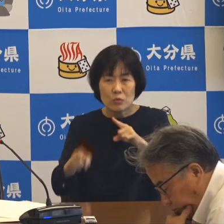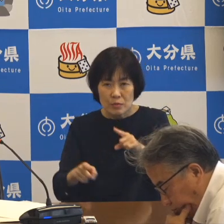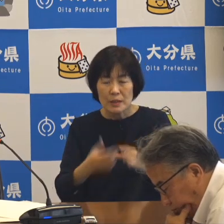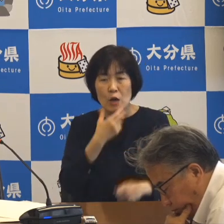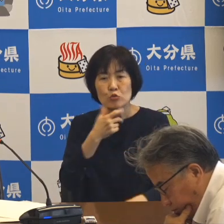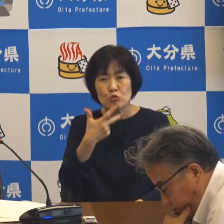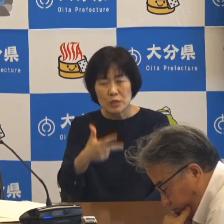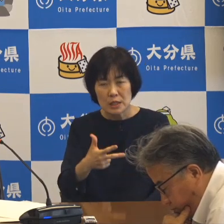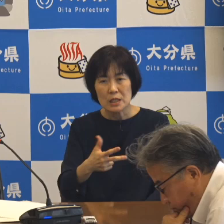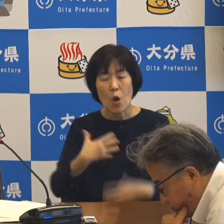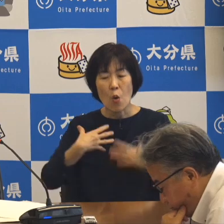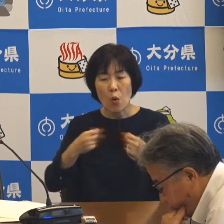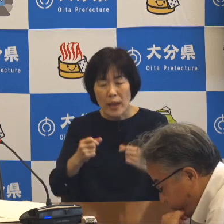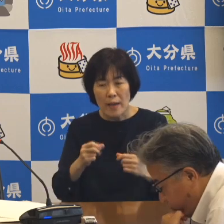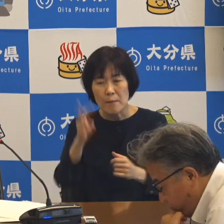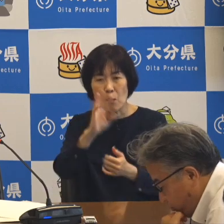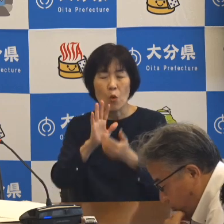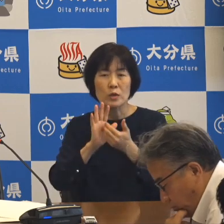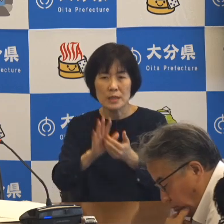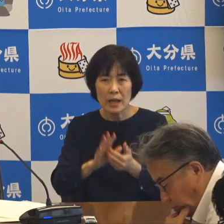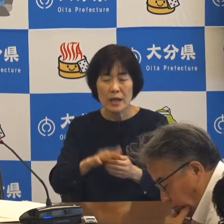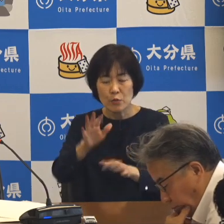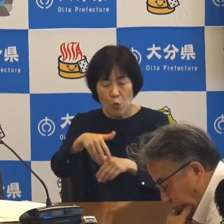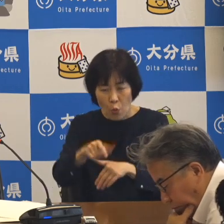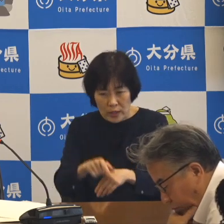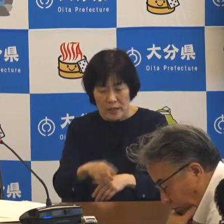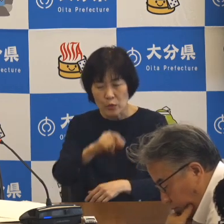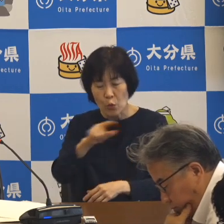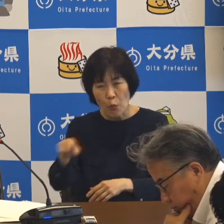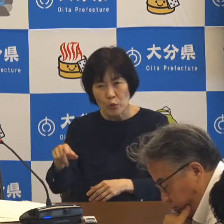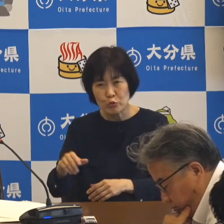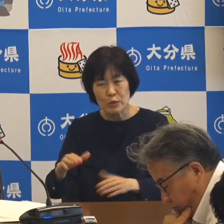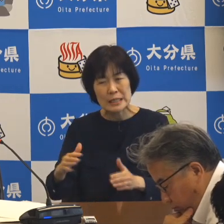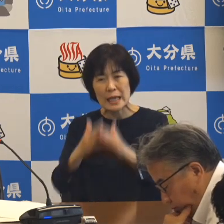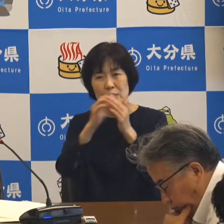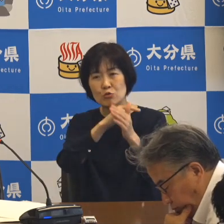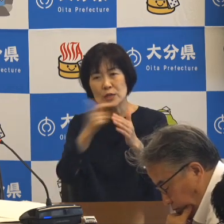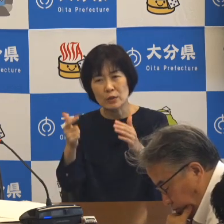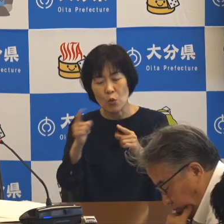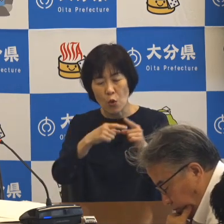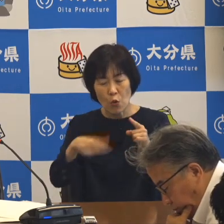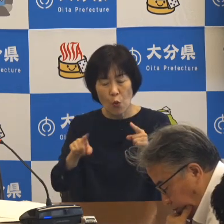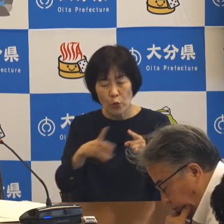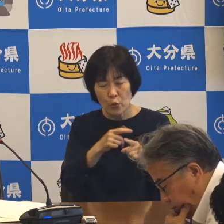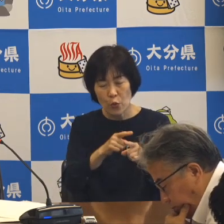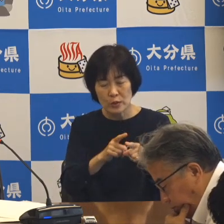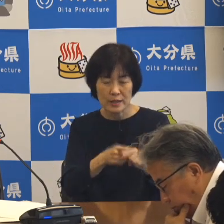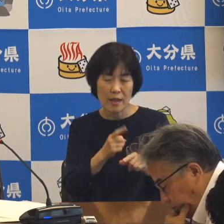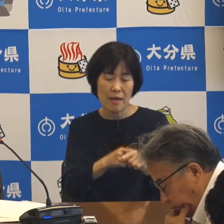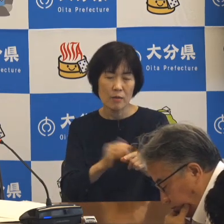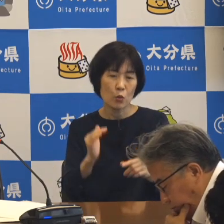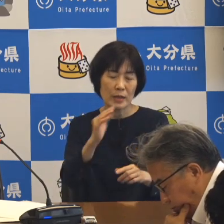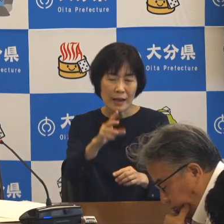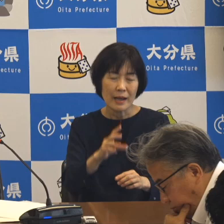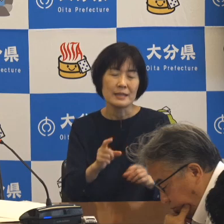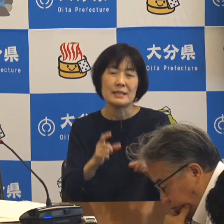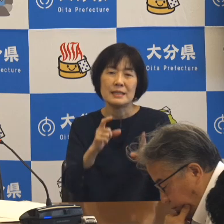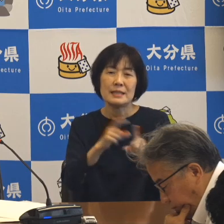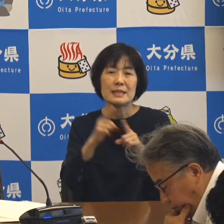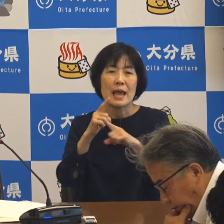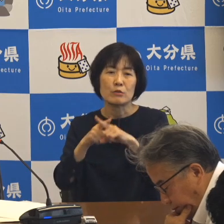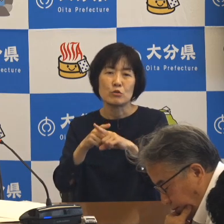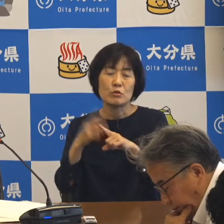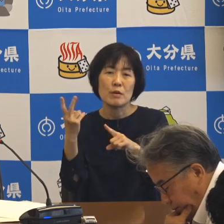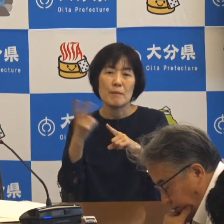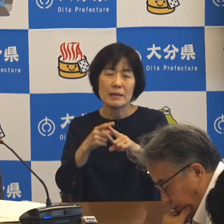災、農林、土木建築、教育などの公共性の高い分野の DX、そして事務の効率